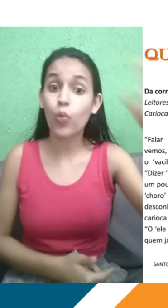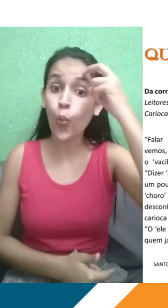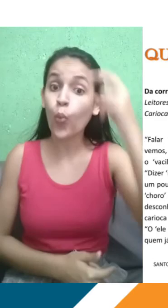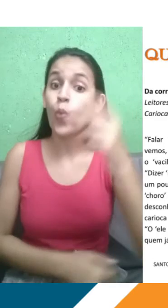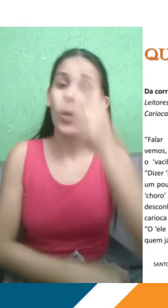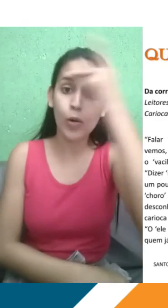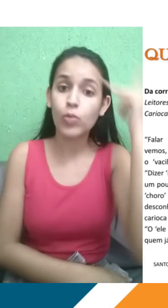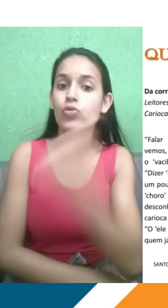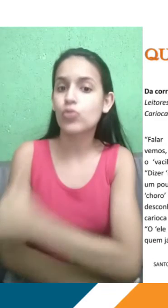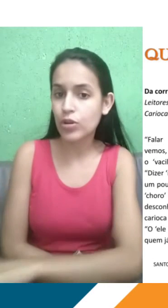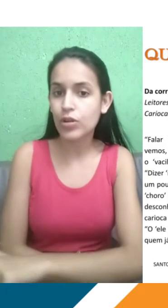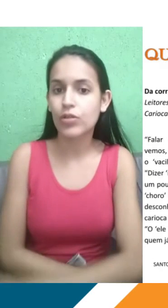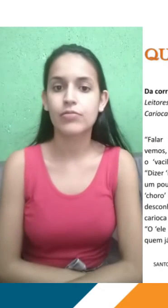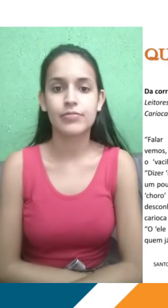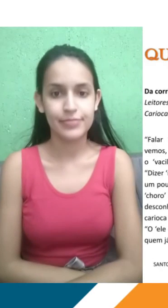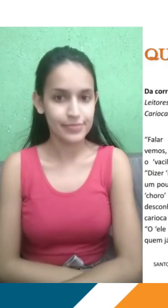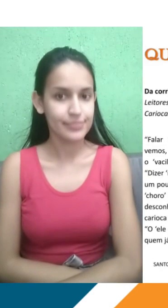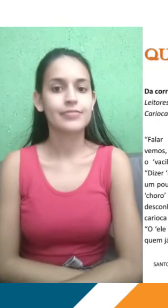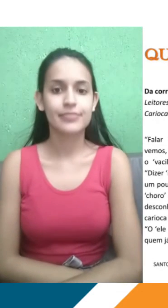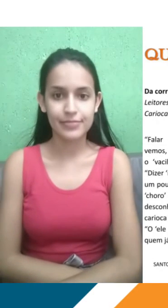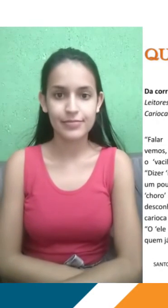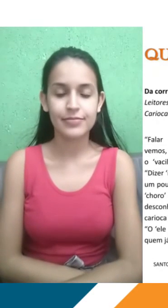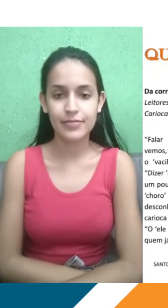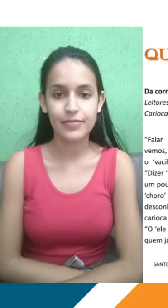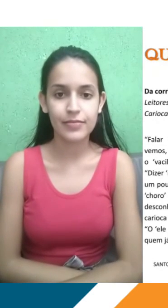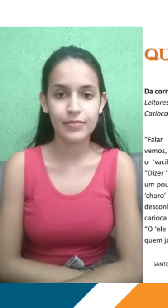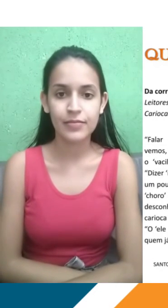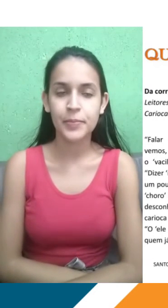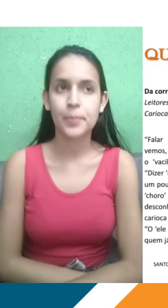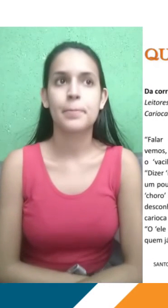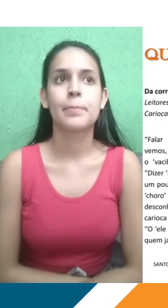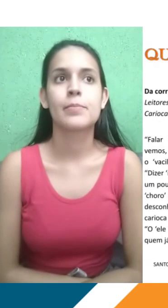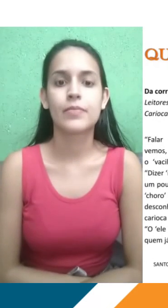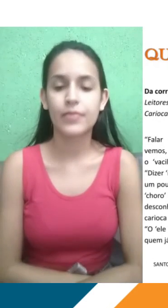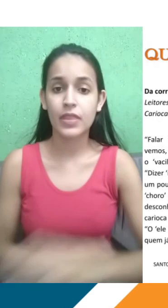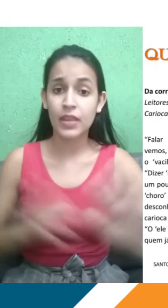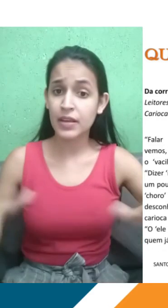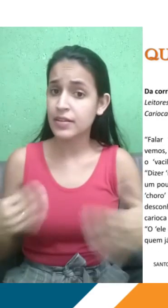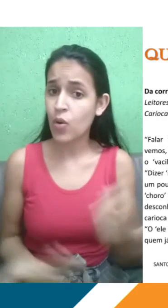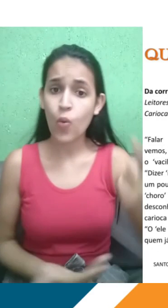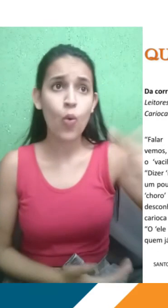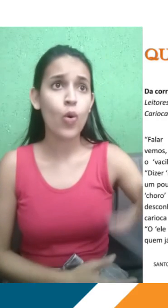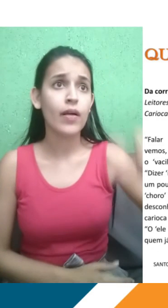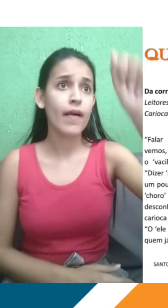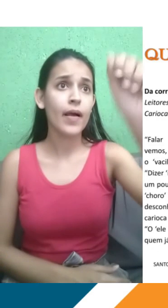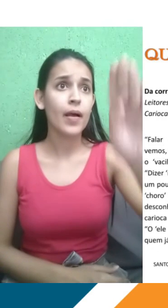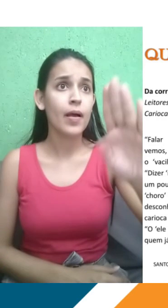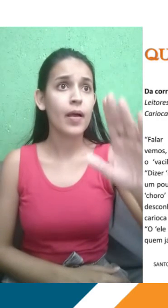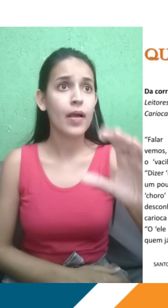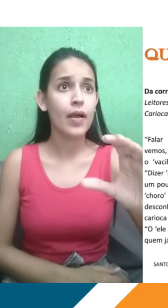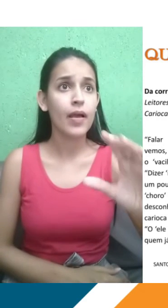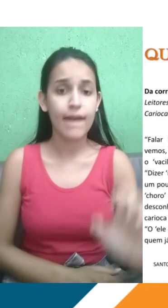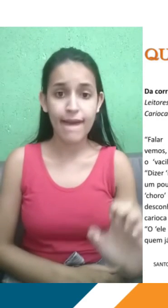para desobedecer à norma culta, encontrada nas gramáticas normativas, no cotidiano urbano, afirmação que torna